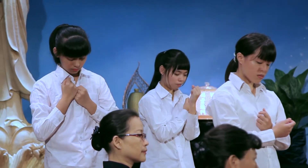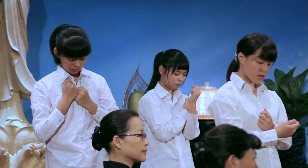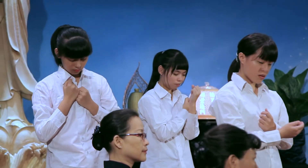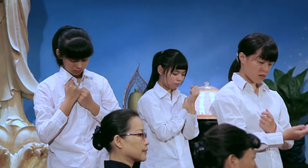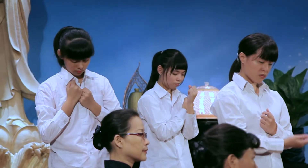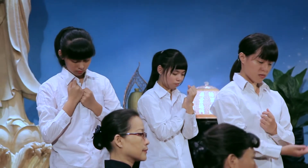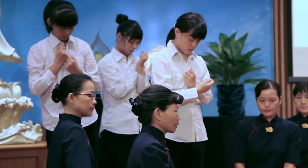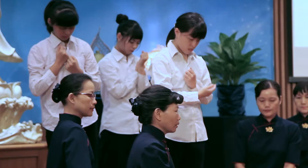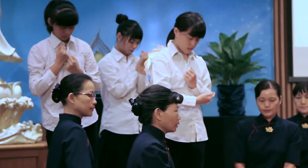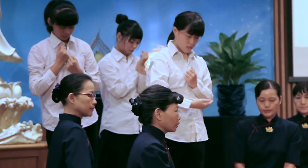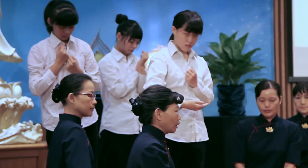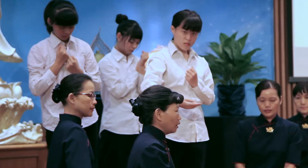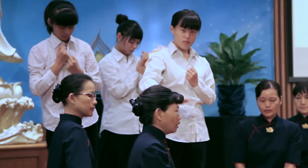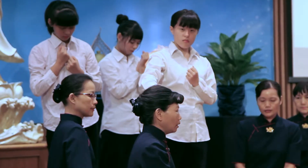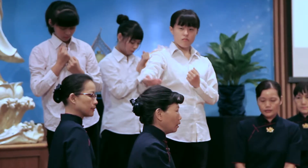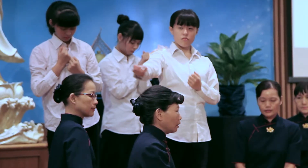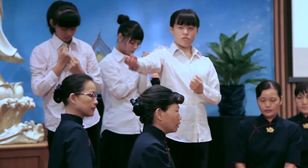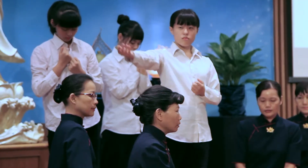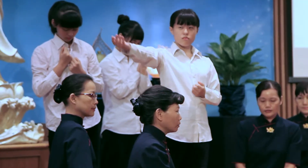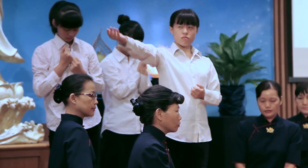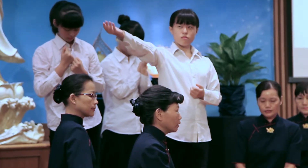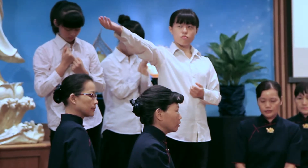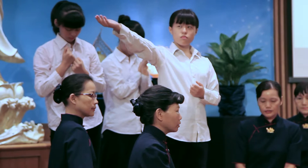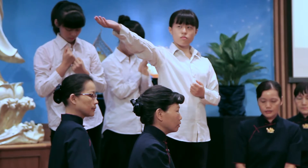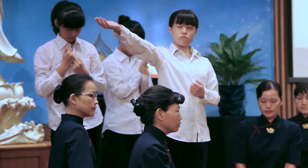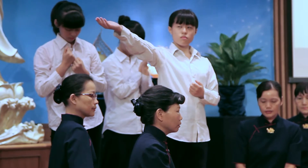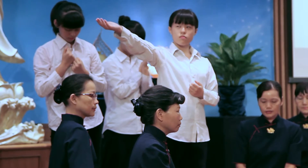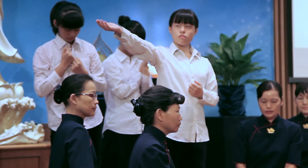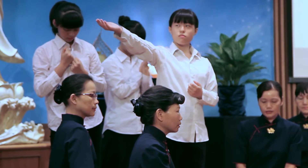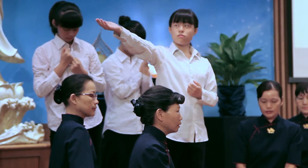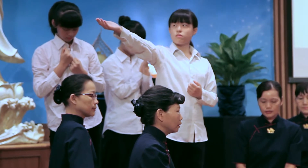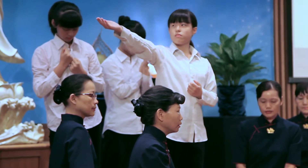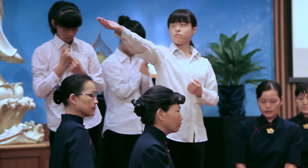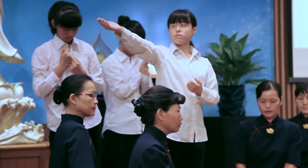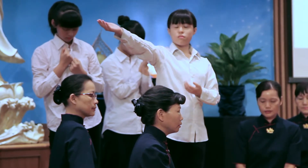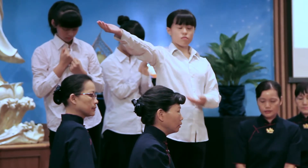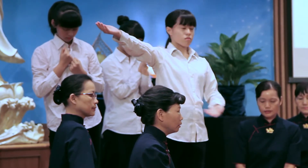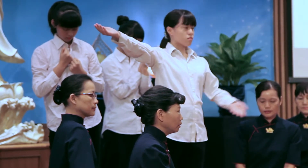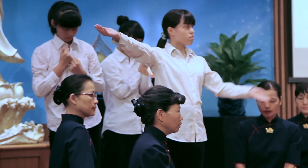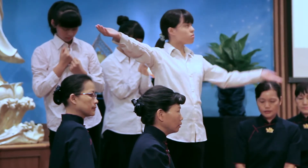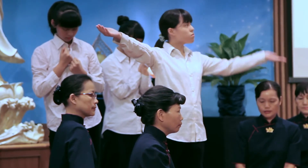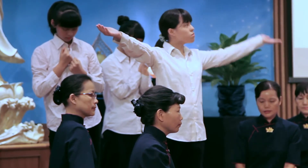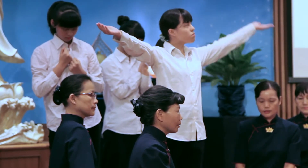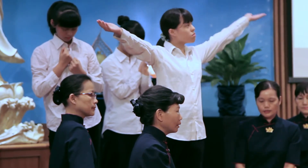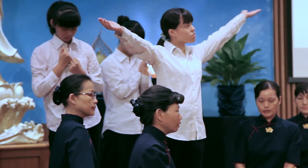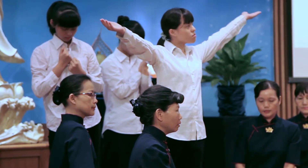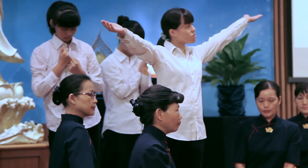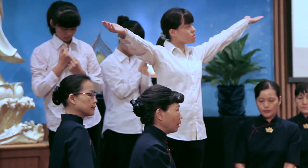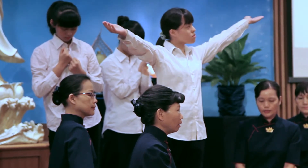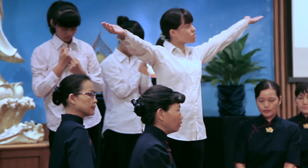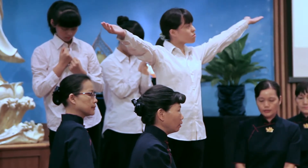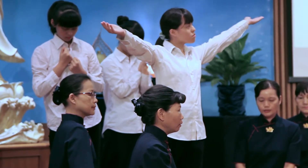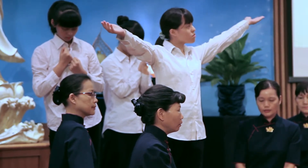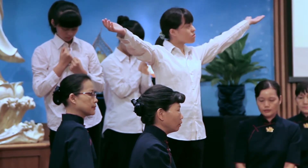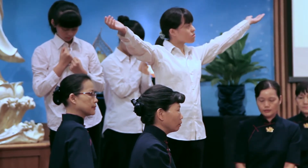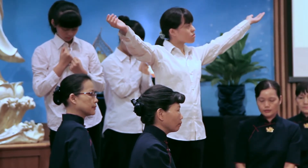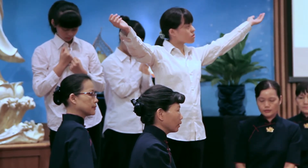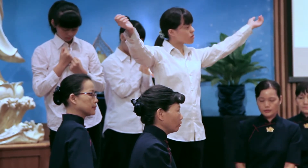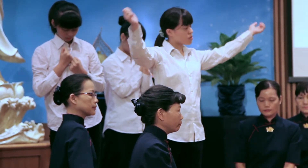咽， 戴罪之身云可报，粉